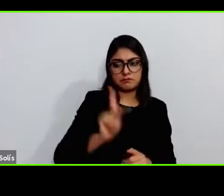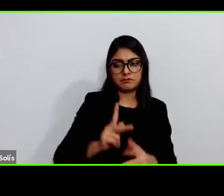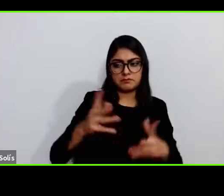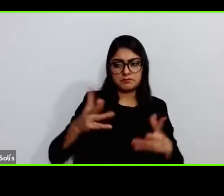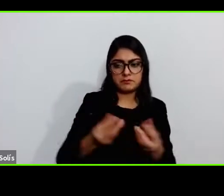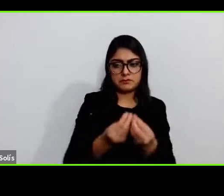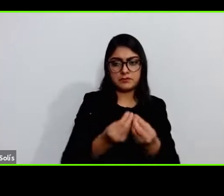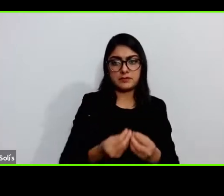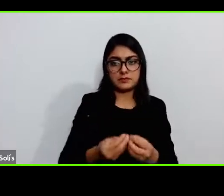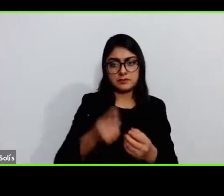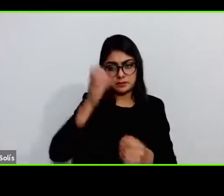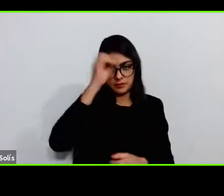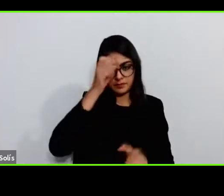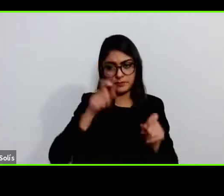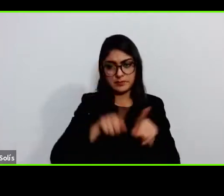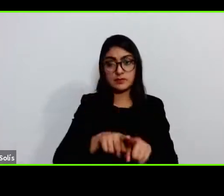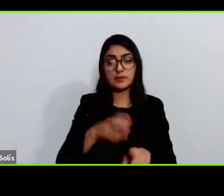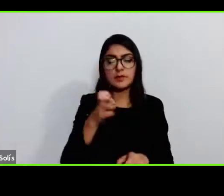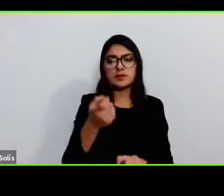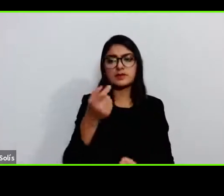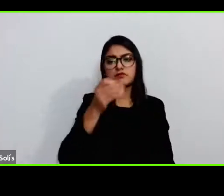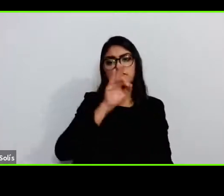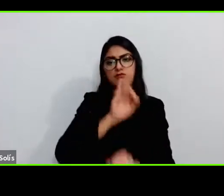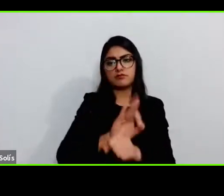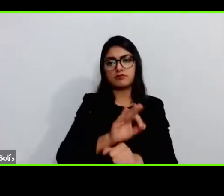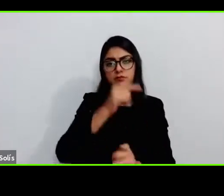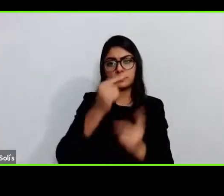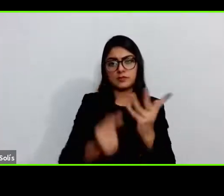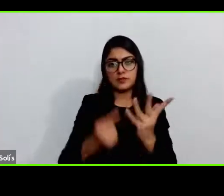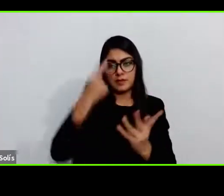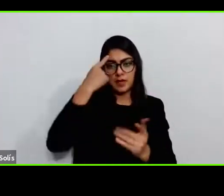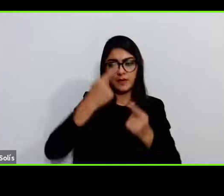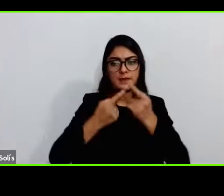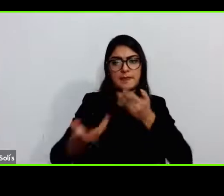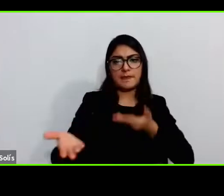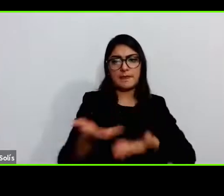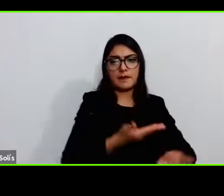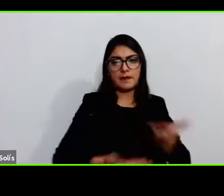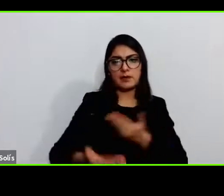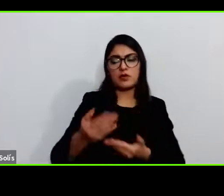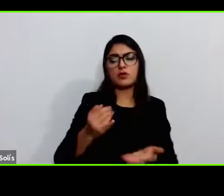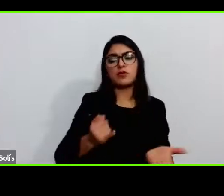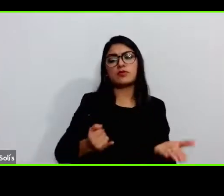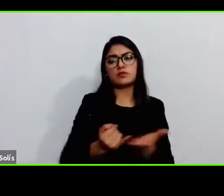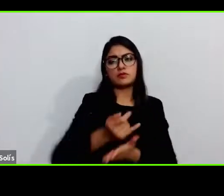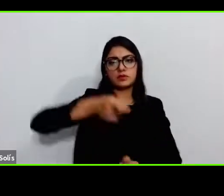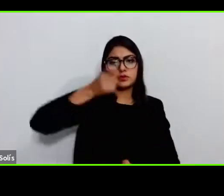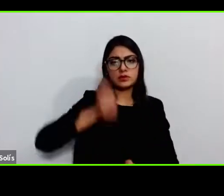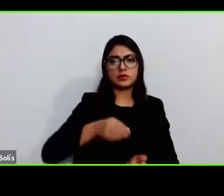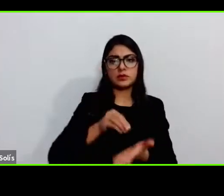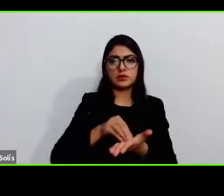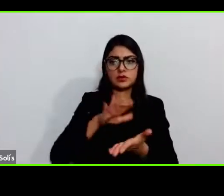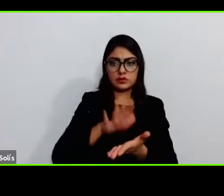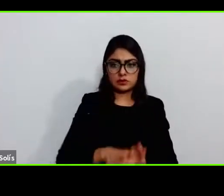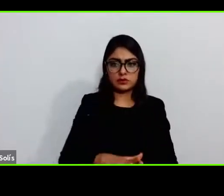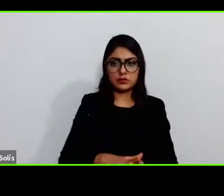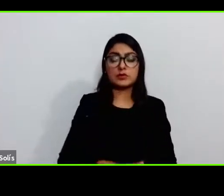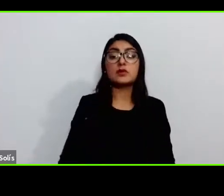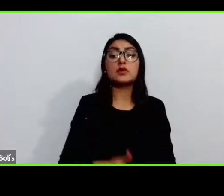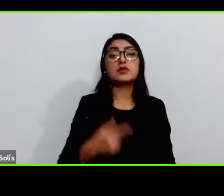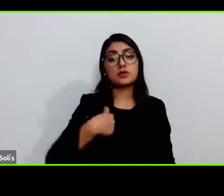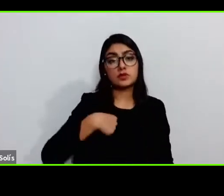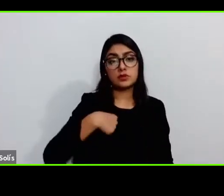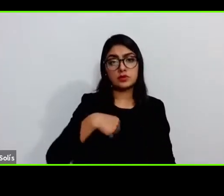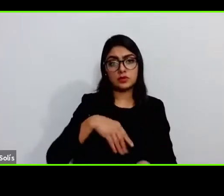Entonces, esos serían los beneficios del diálogo jurisprudencial, cómo se concibe la relación. Yo creo que, digamos, con el tiempo que nos